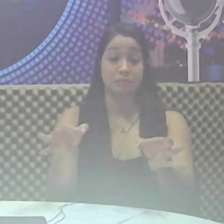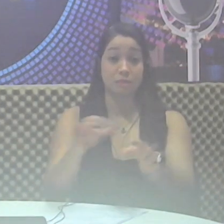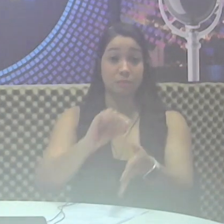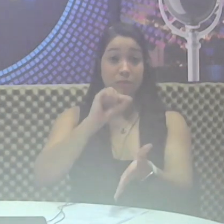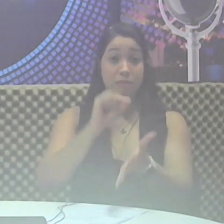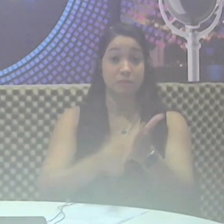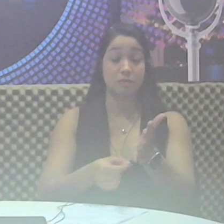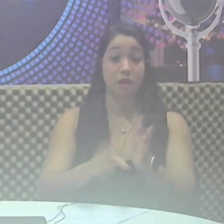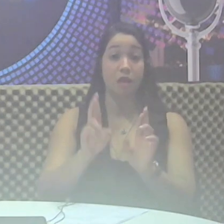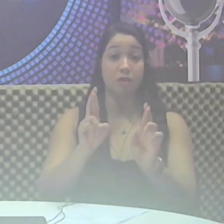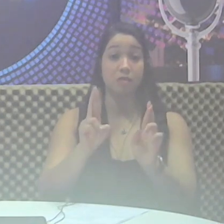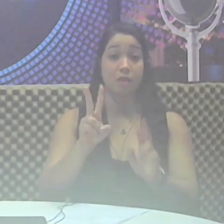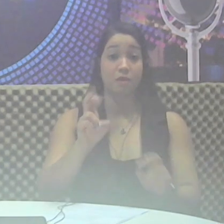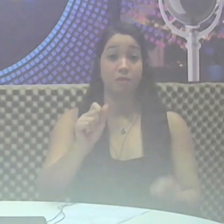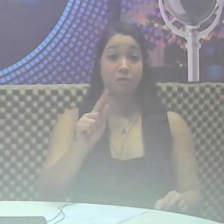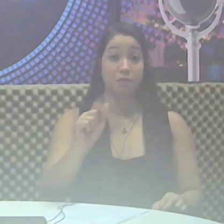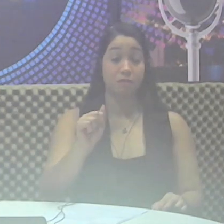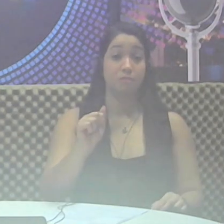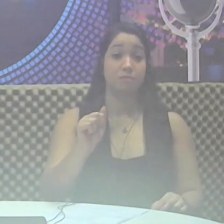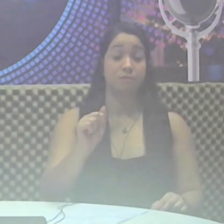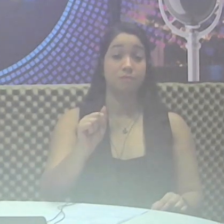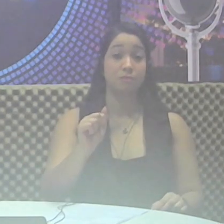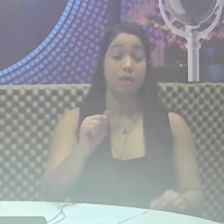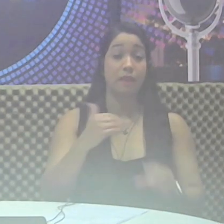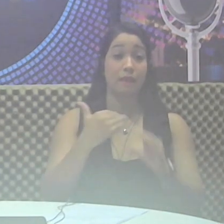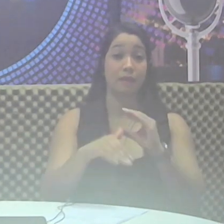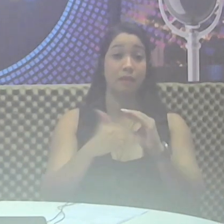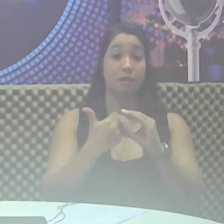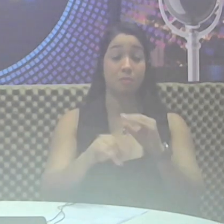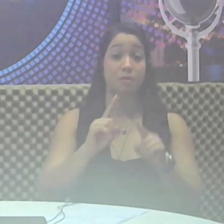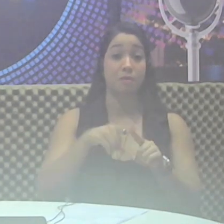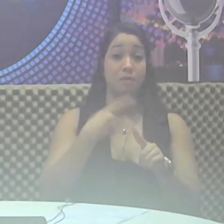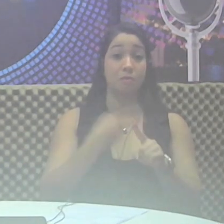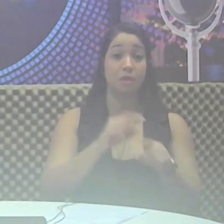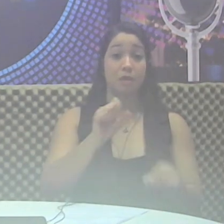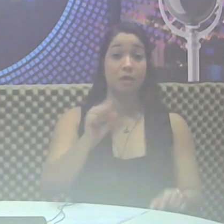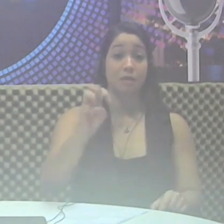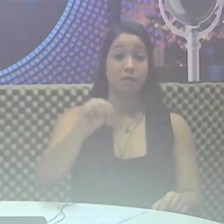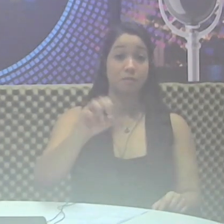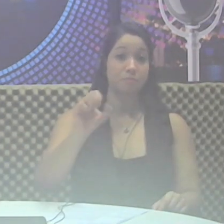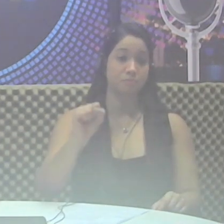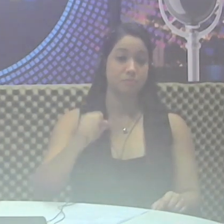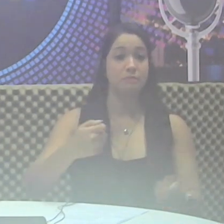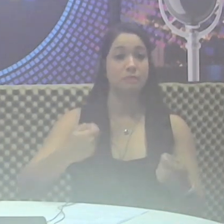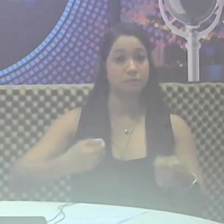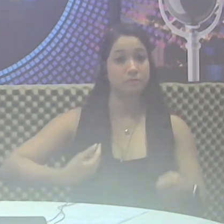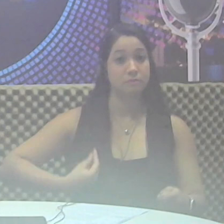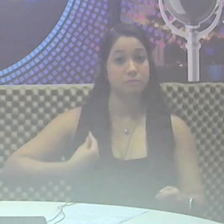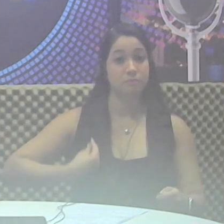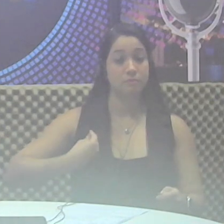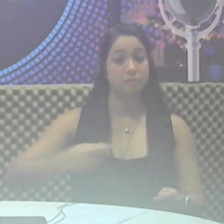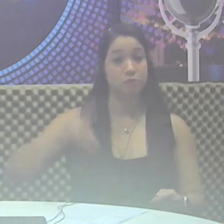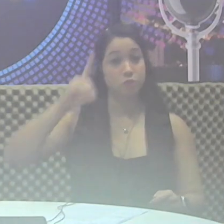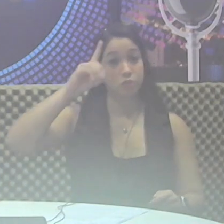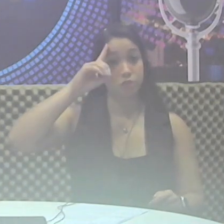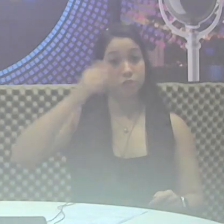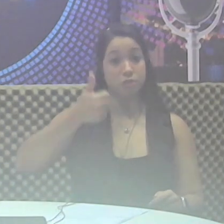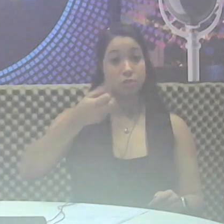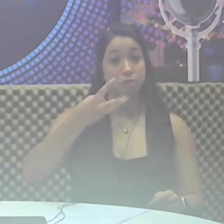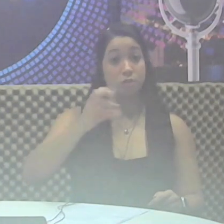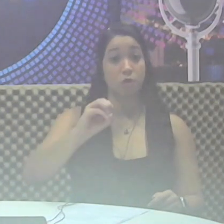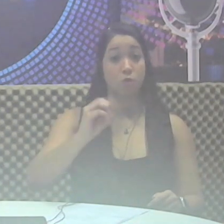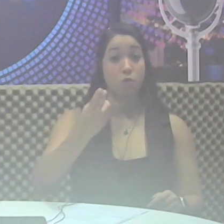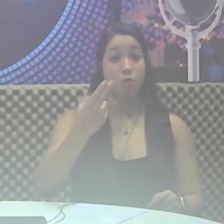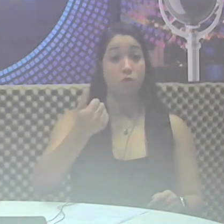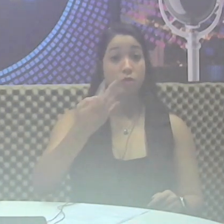com reserva de vaga serão comunicados por e-mail e SMS e deverão comparecer no dia 13 ou